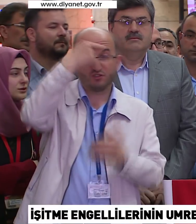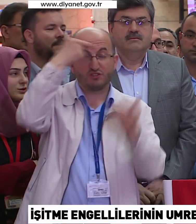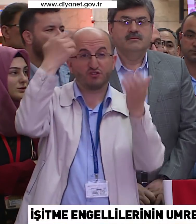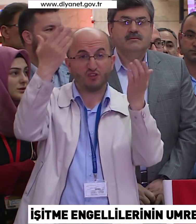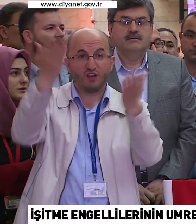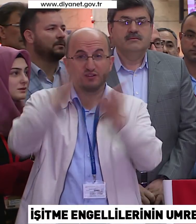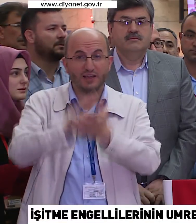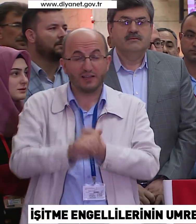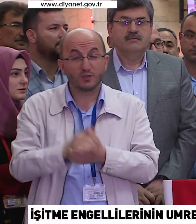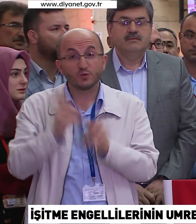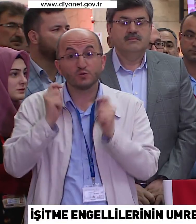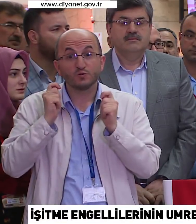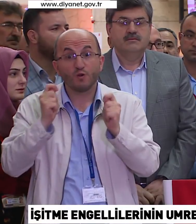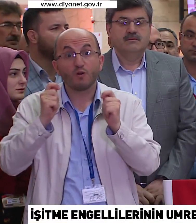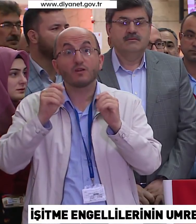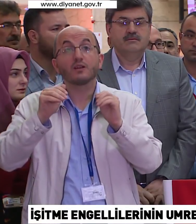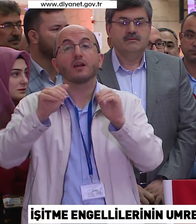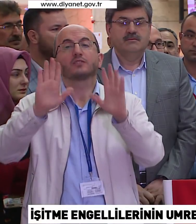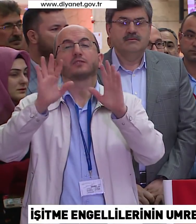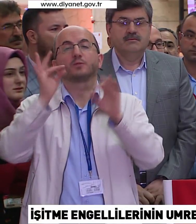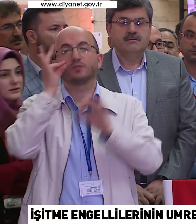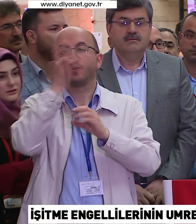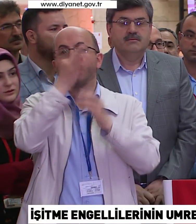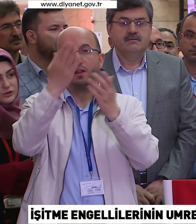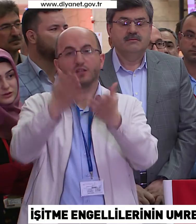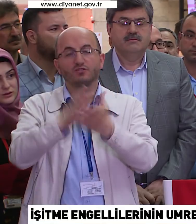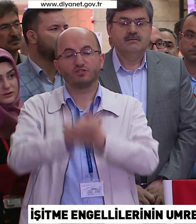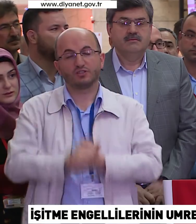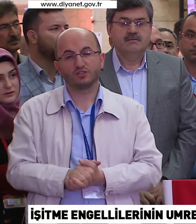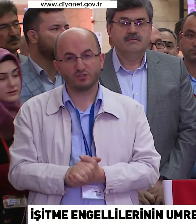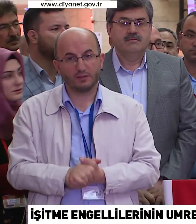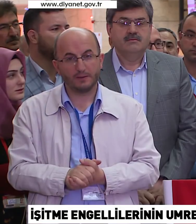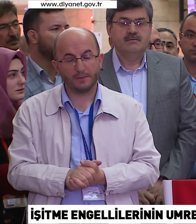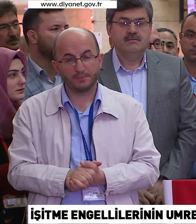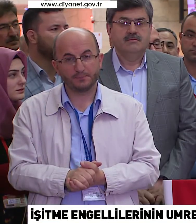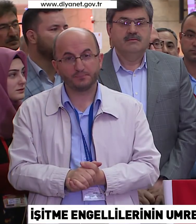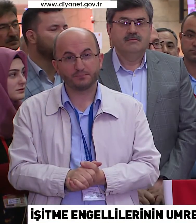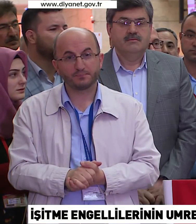inşallah. Zorlaştırmayacak, kolaylaştıracak.